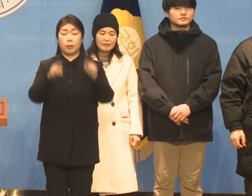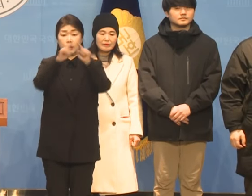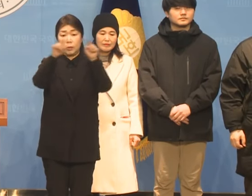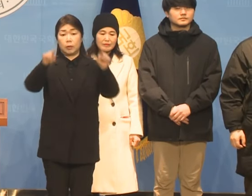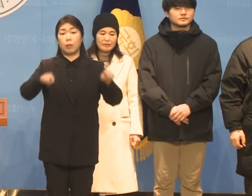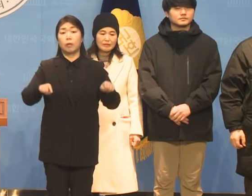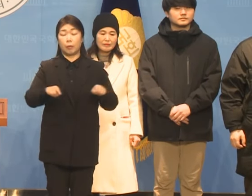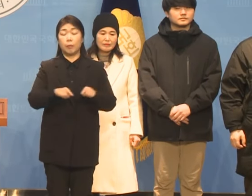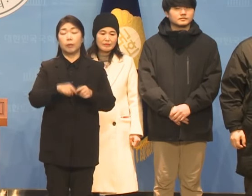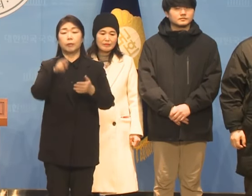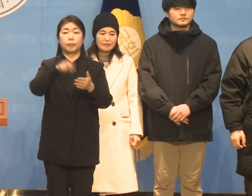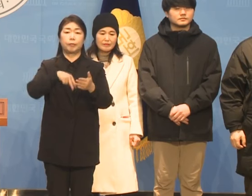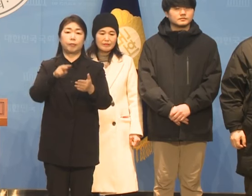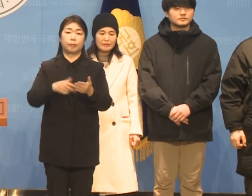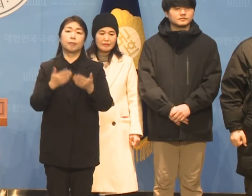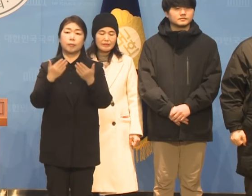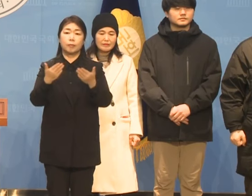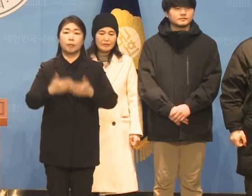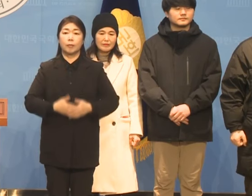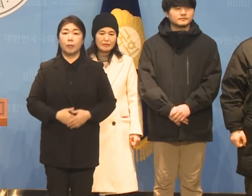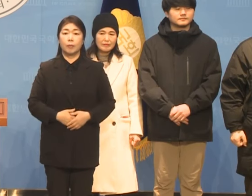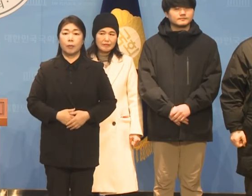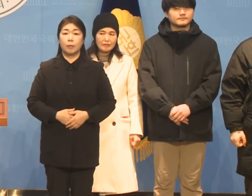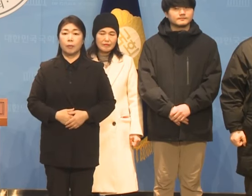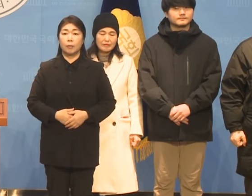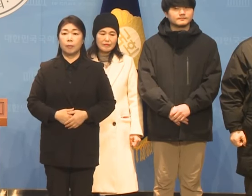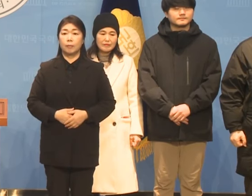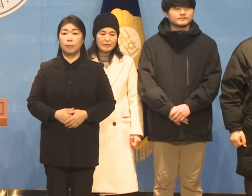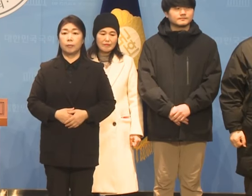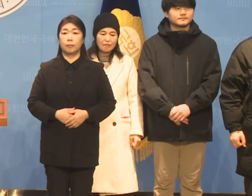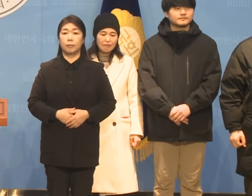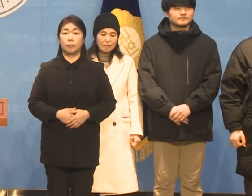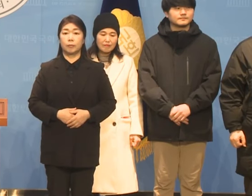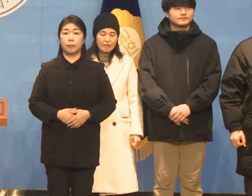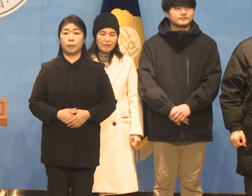기자회견문을 낭독하도록 그렇게 하겠습니다.